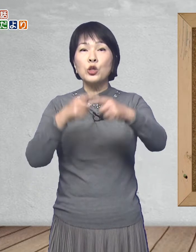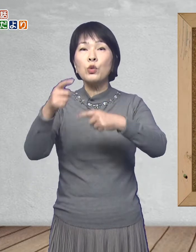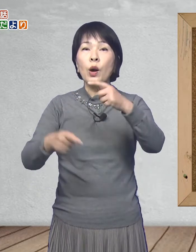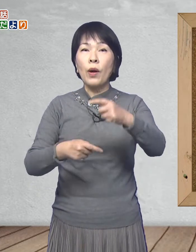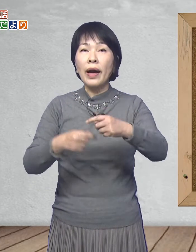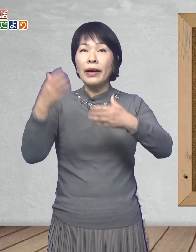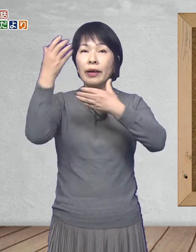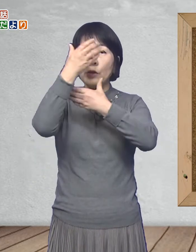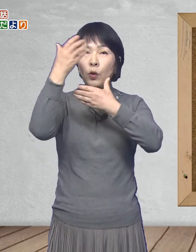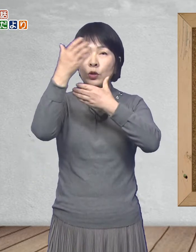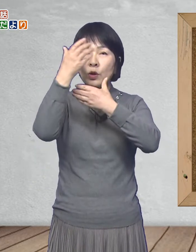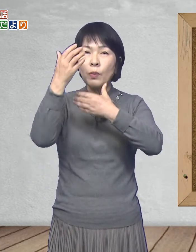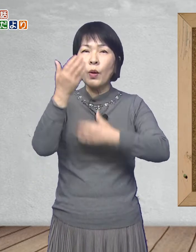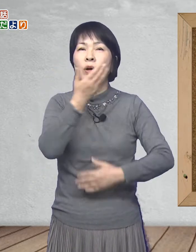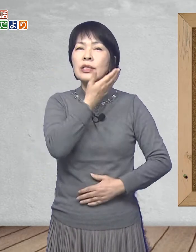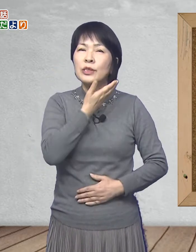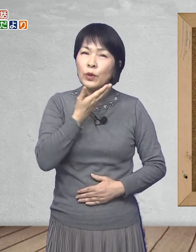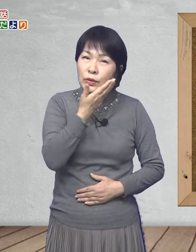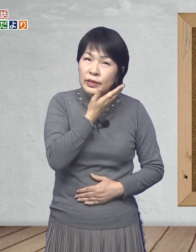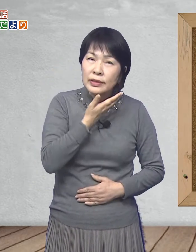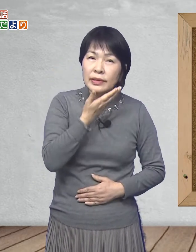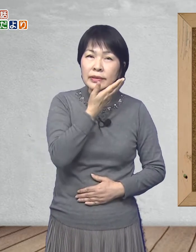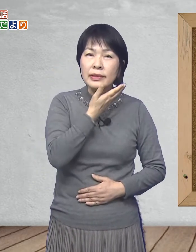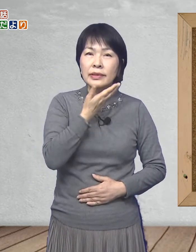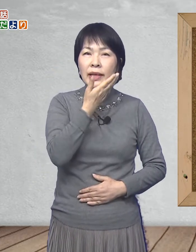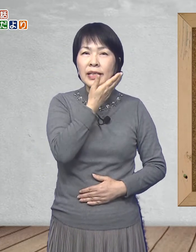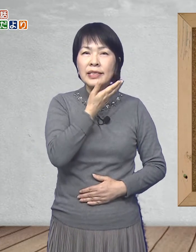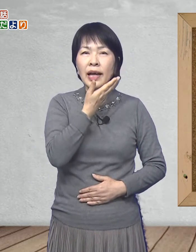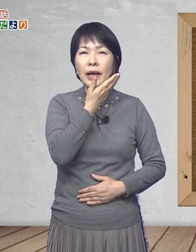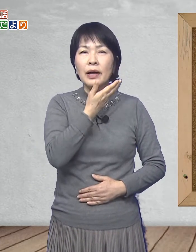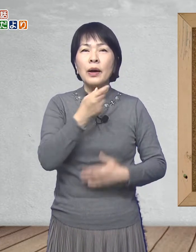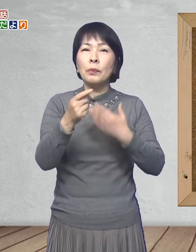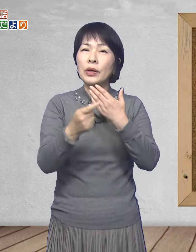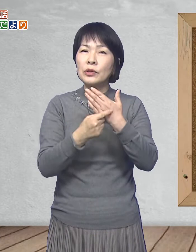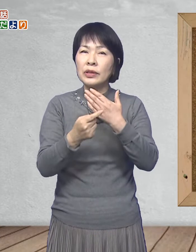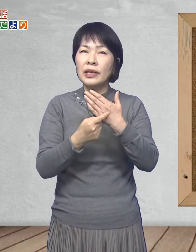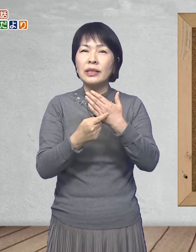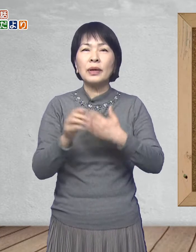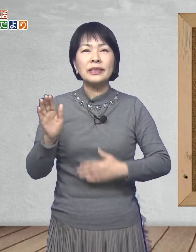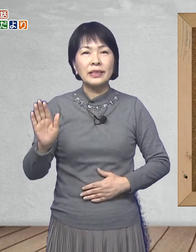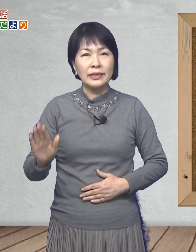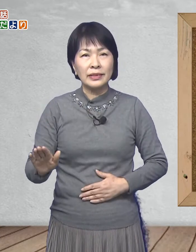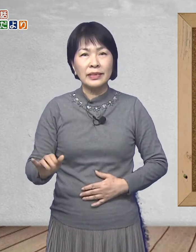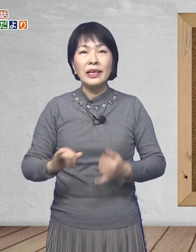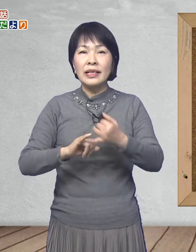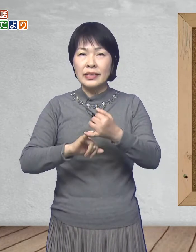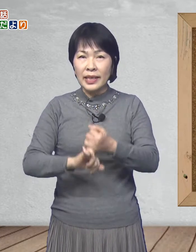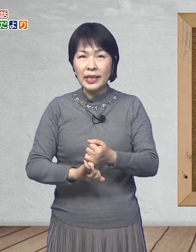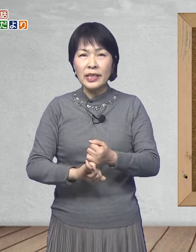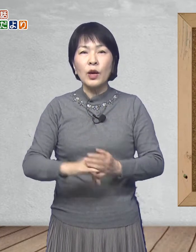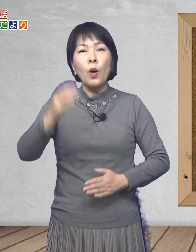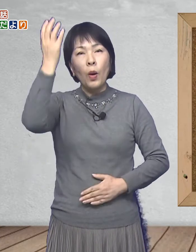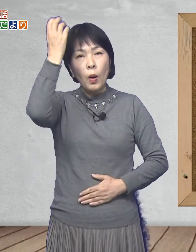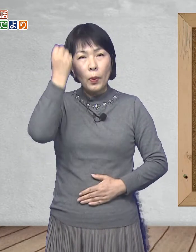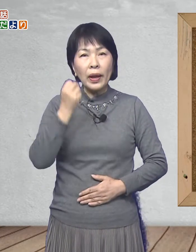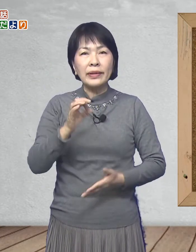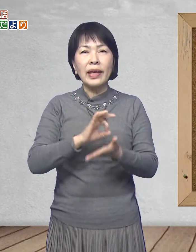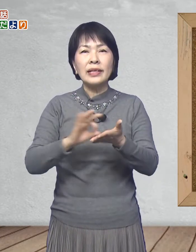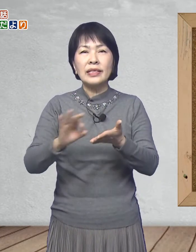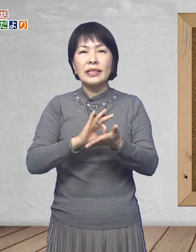手話は表情もすごく大事なポイントになります。ぜひ覚えて